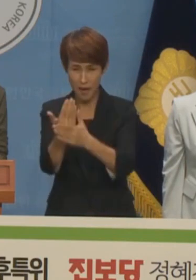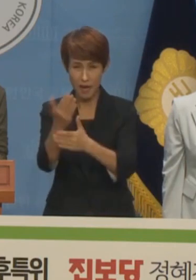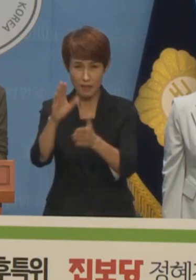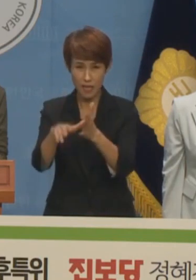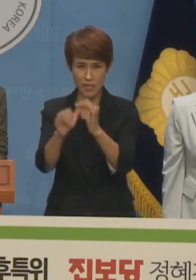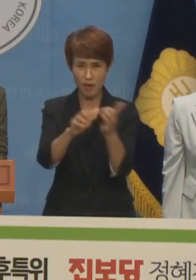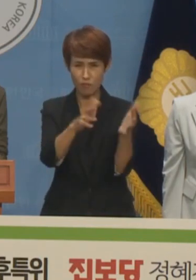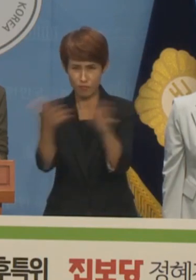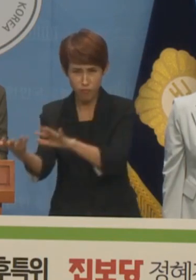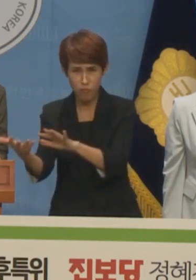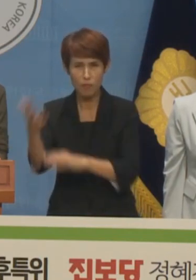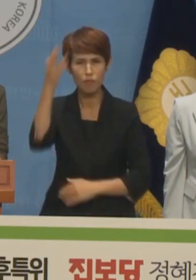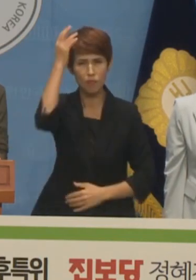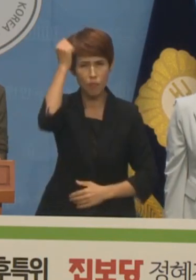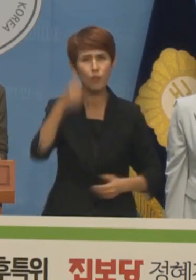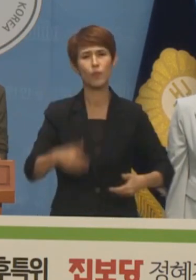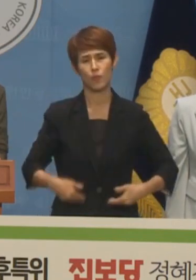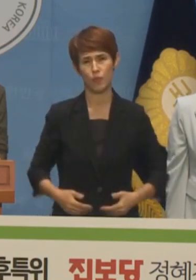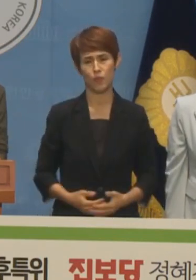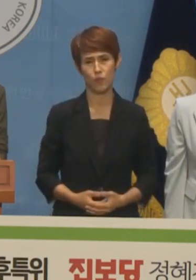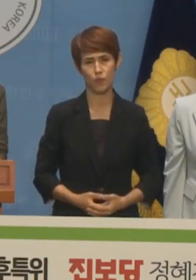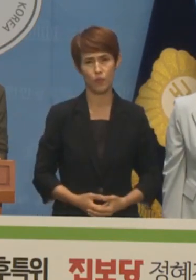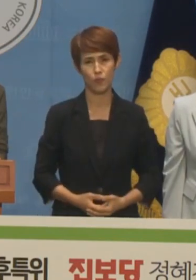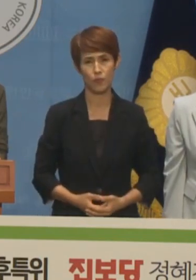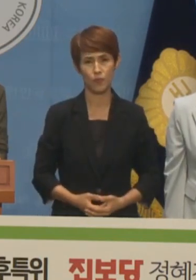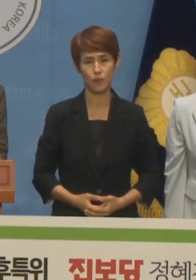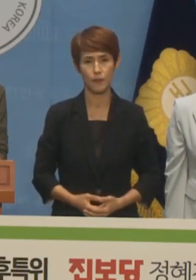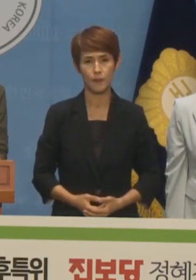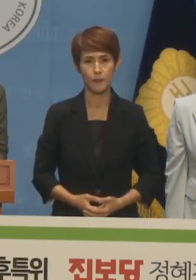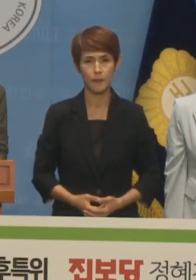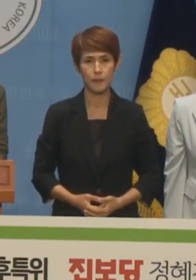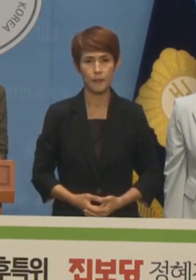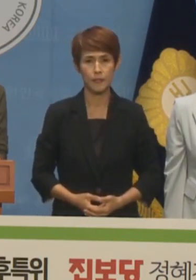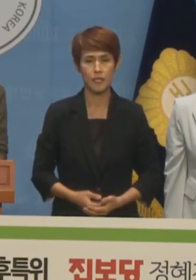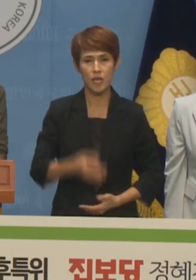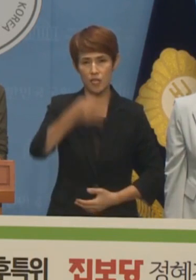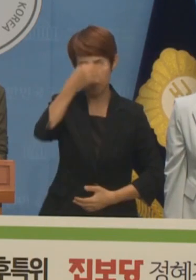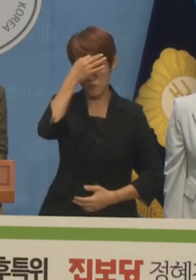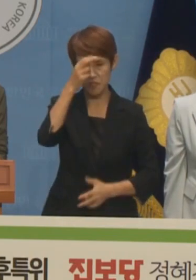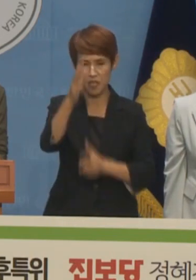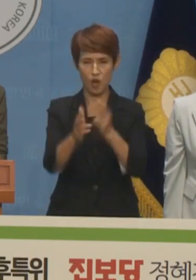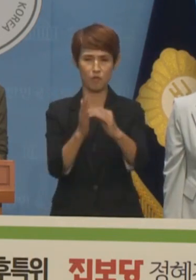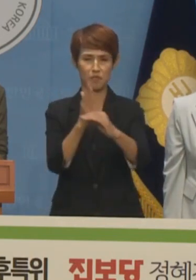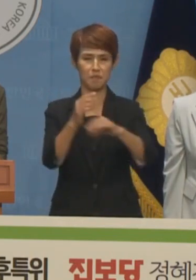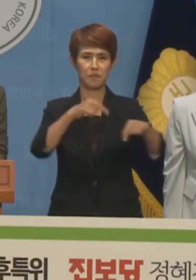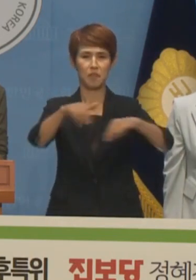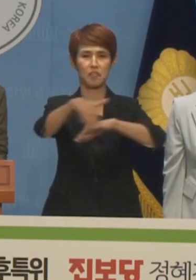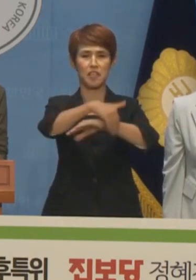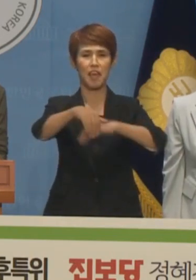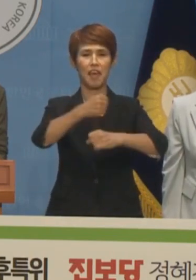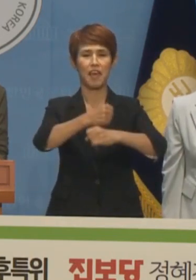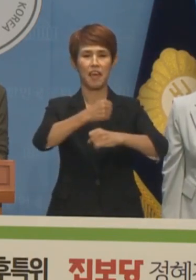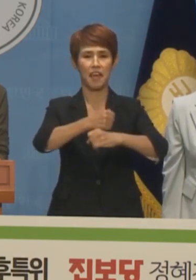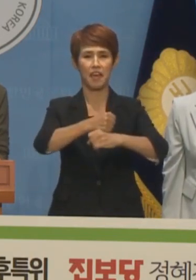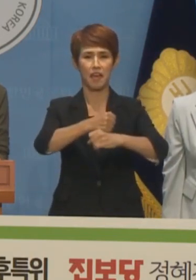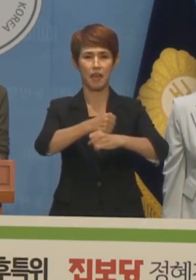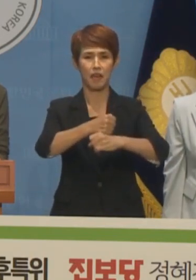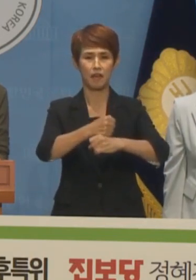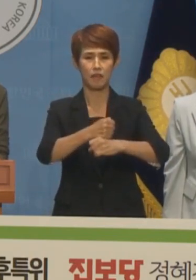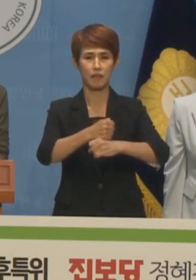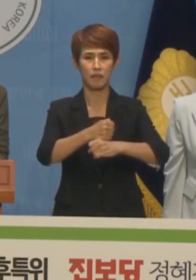합니다. 현 정부는 기술과 산업 중심의 정책으로 입지나